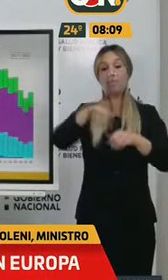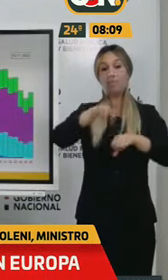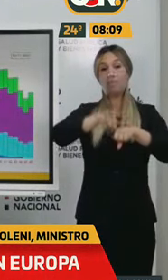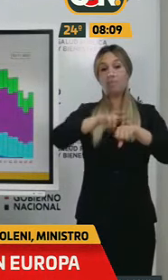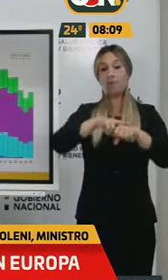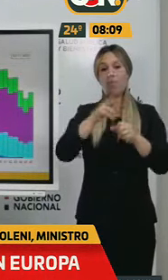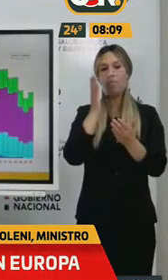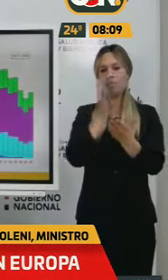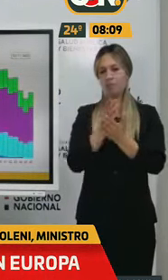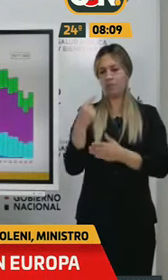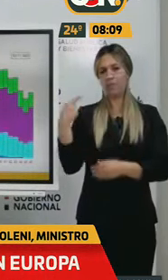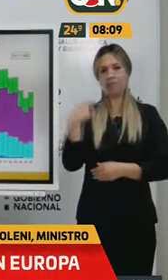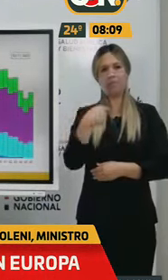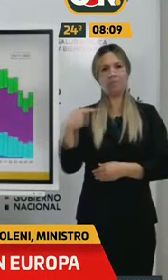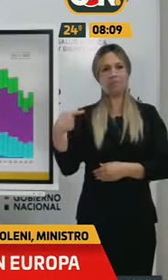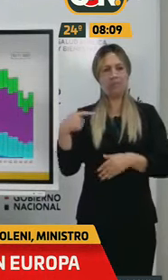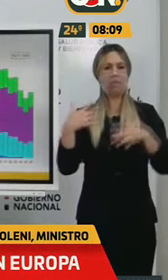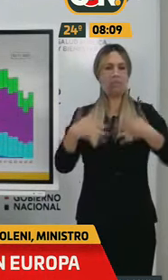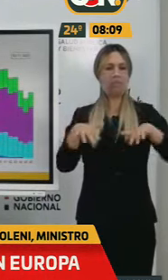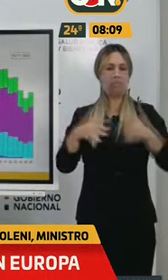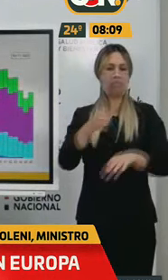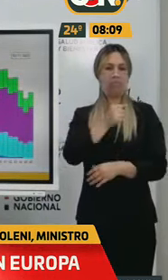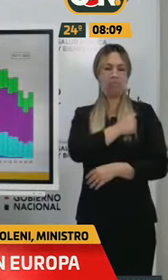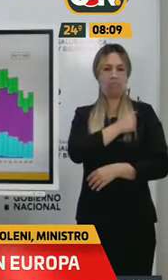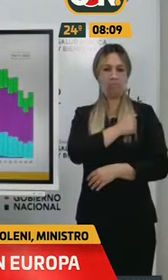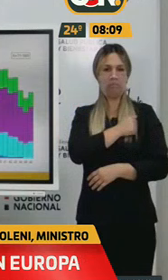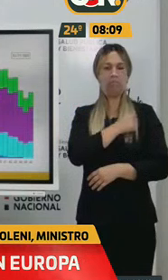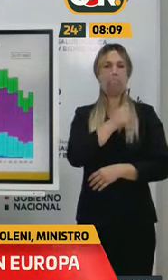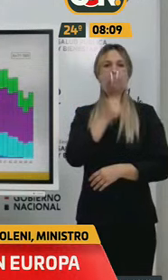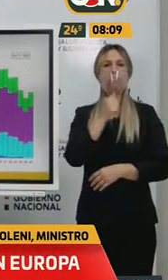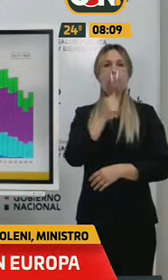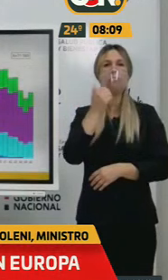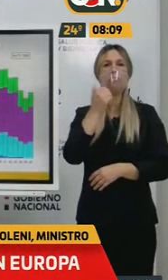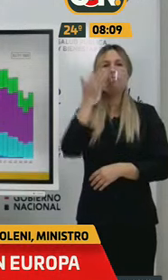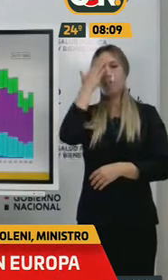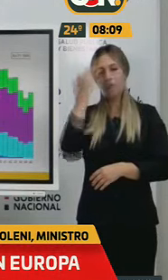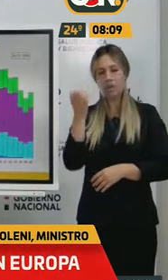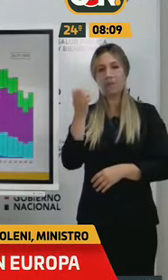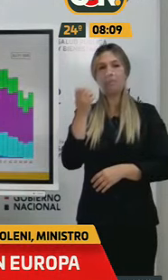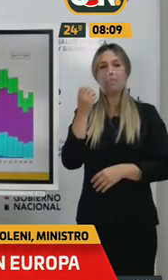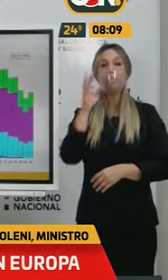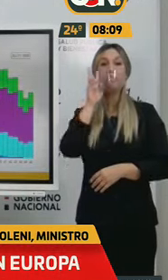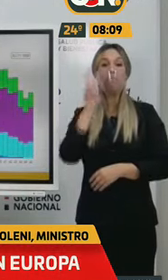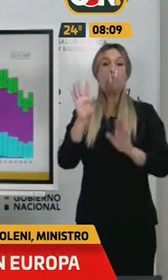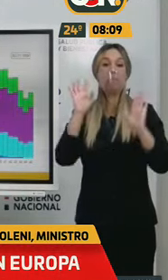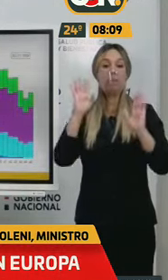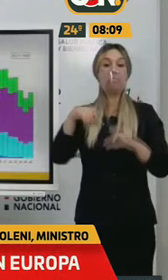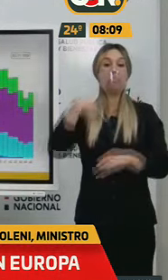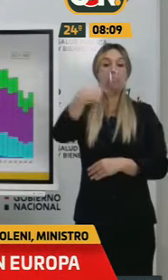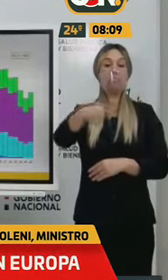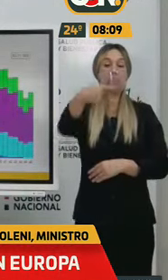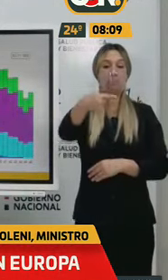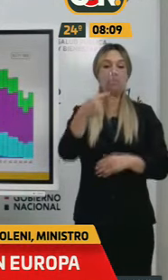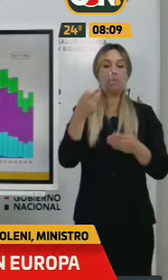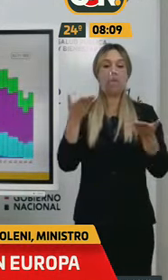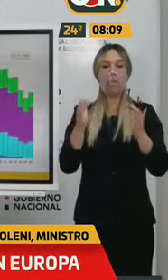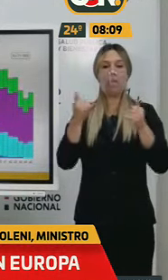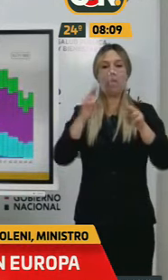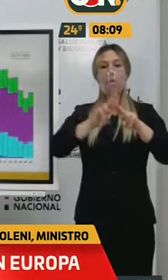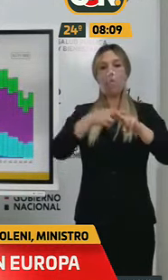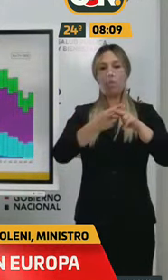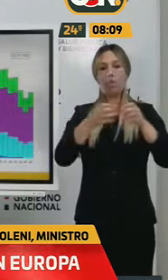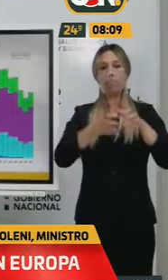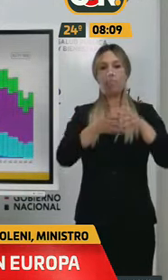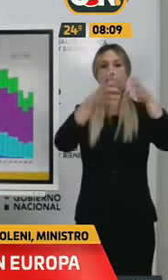en las últimas semanas es bastante preocupante. Vamos a ver un poquito si esta tendencia se confirma. Hemos tenido un repunte